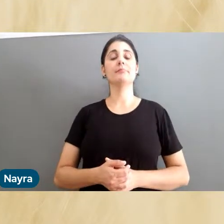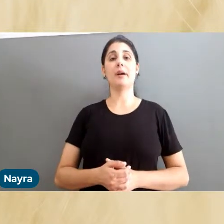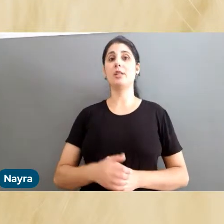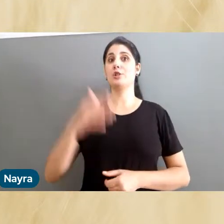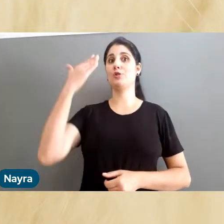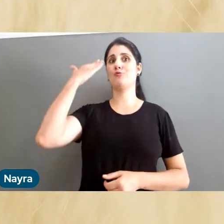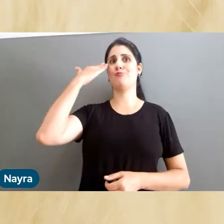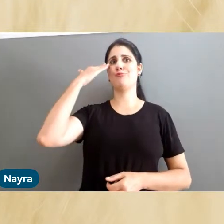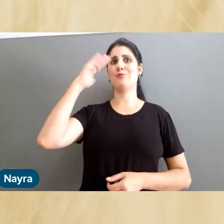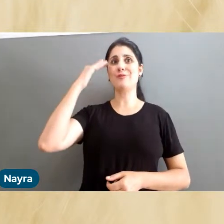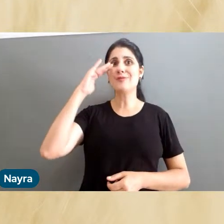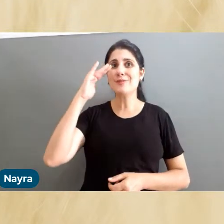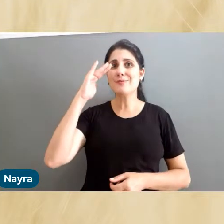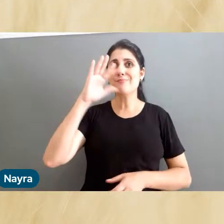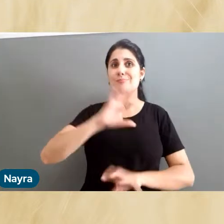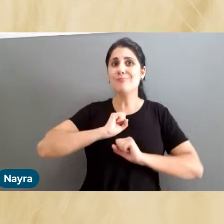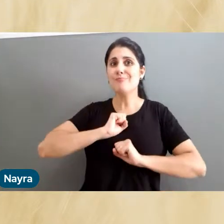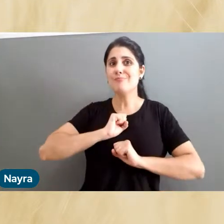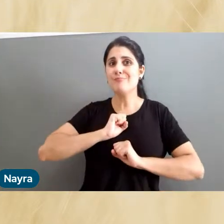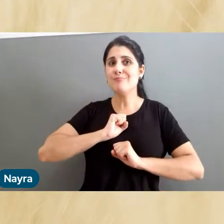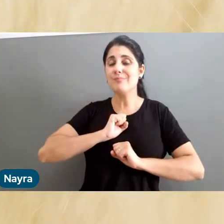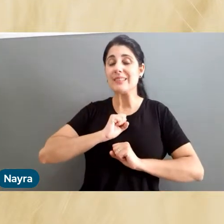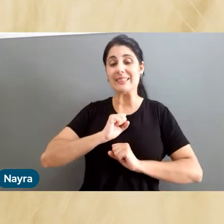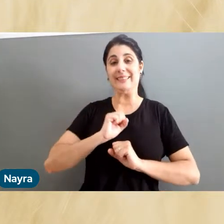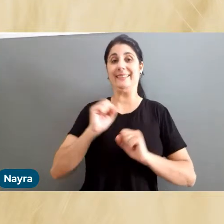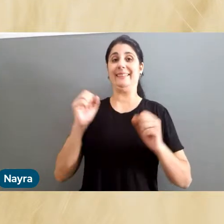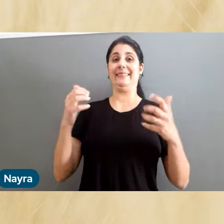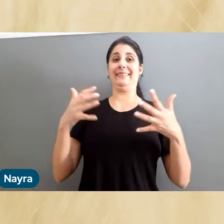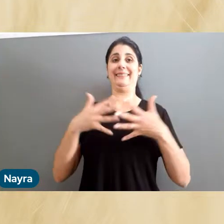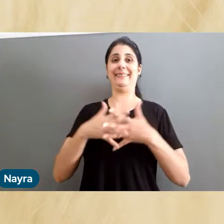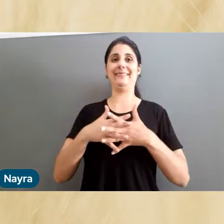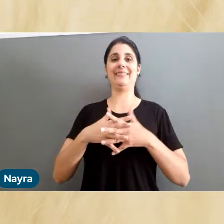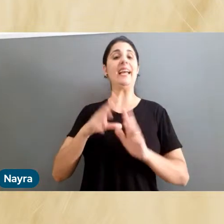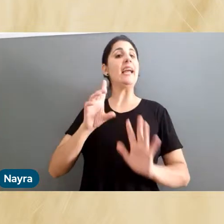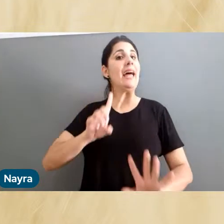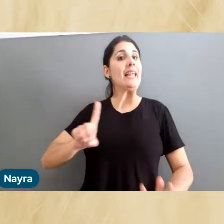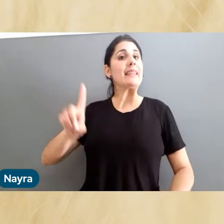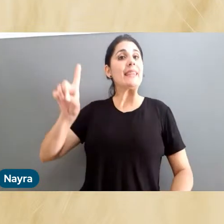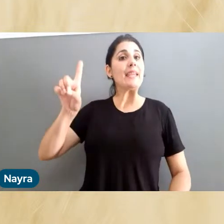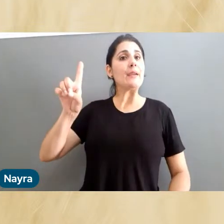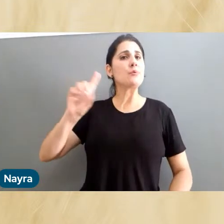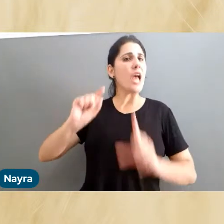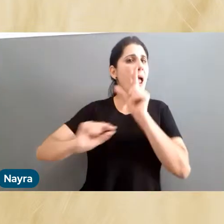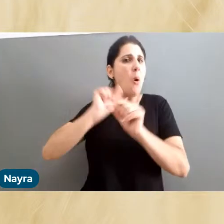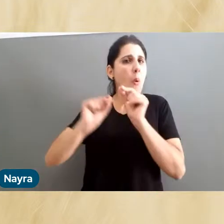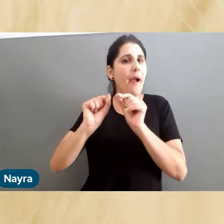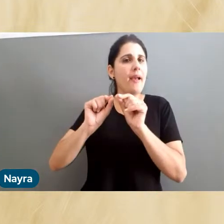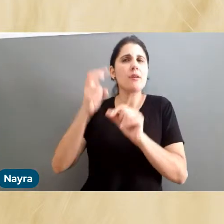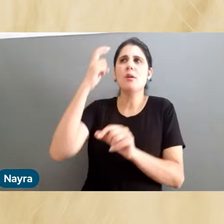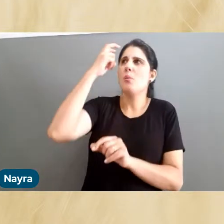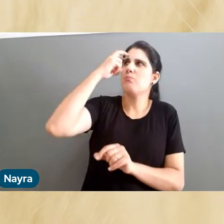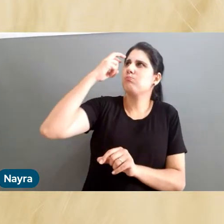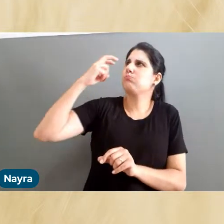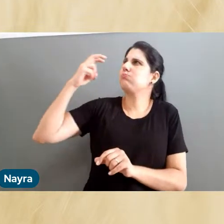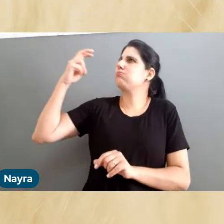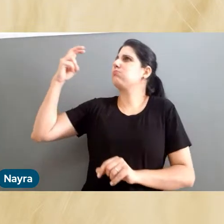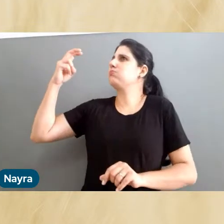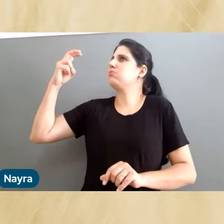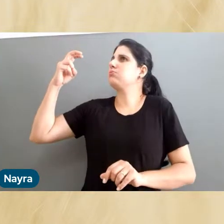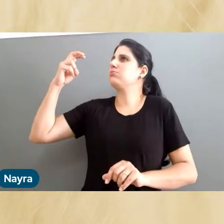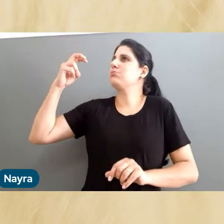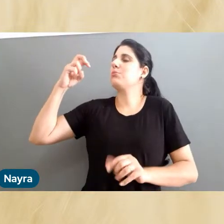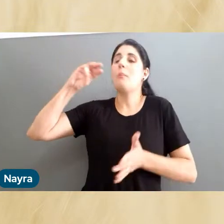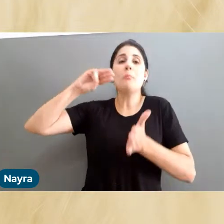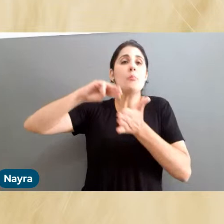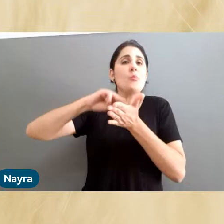gente internalizar. Eles nos respondem que Deus é a inteligência suprema, causa primeira de todas as